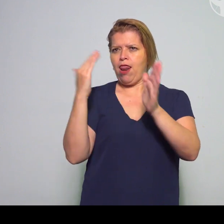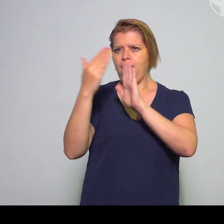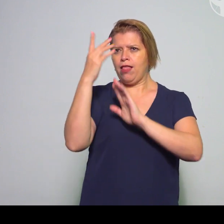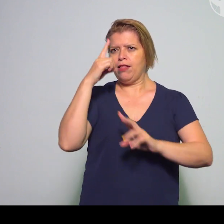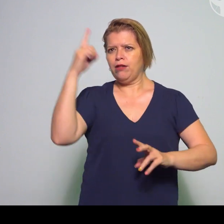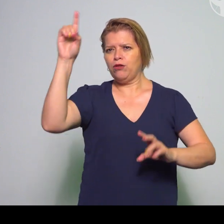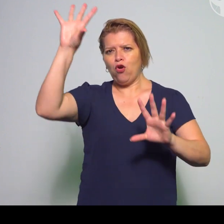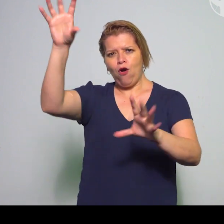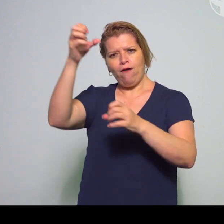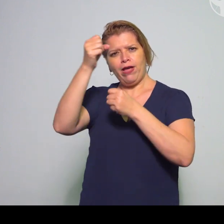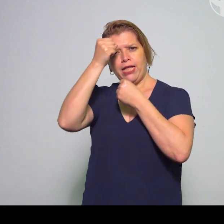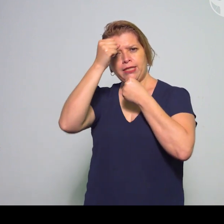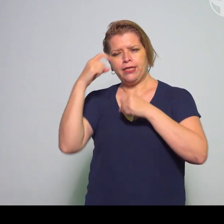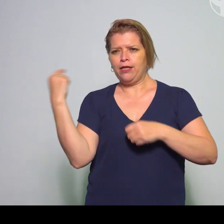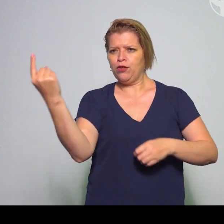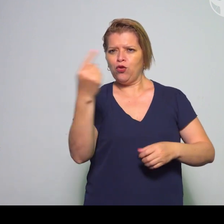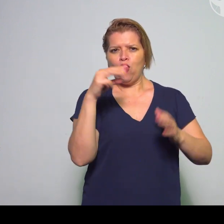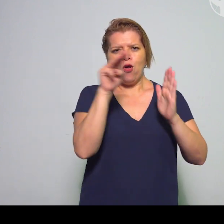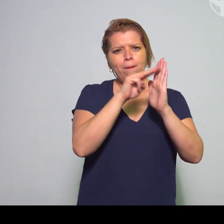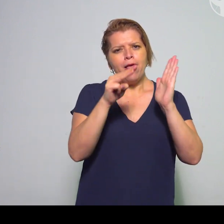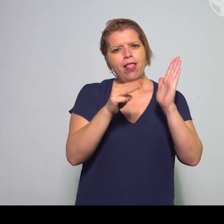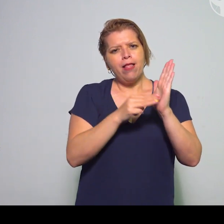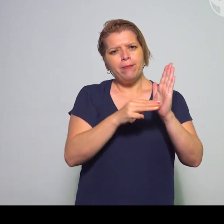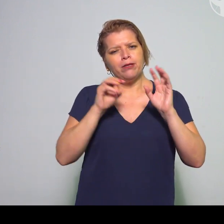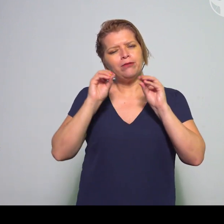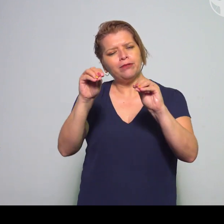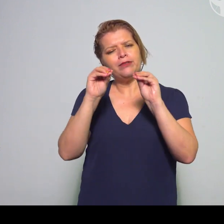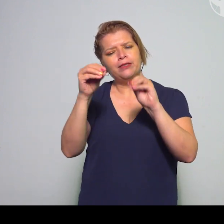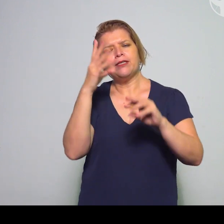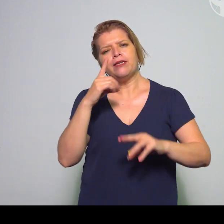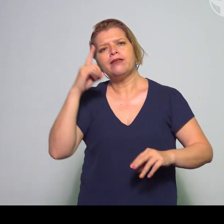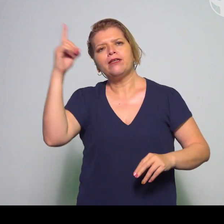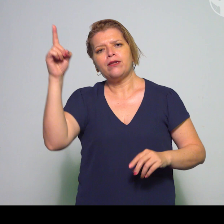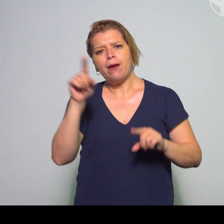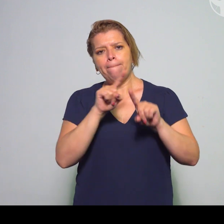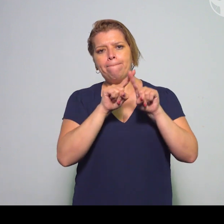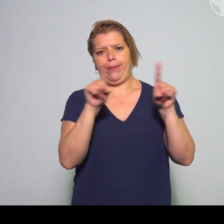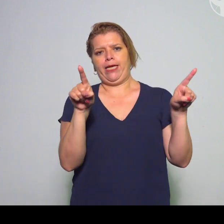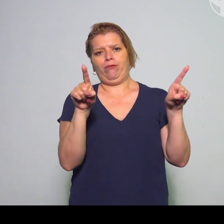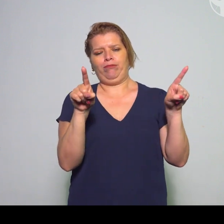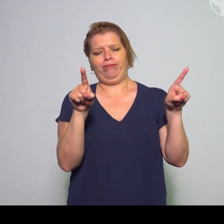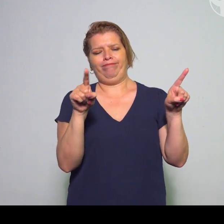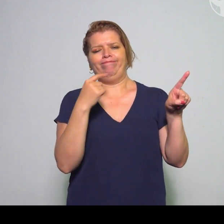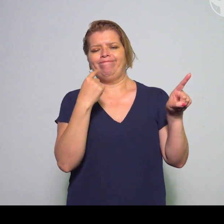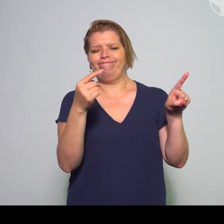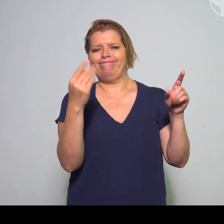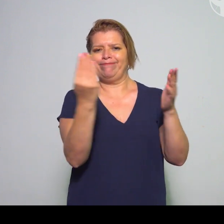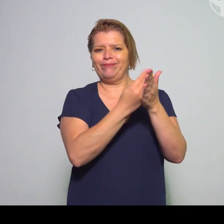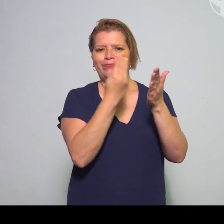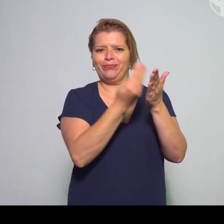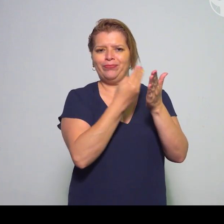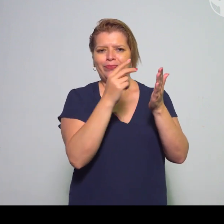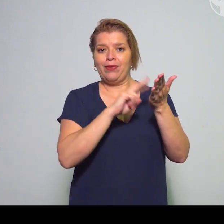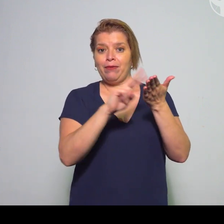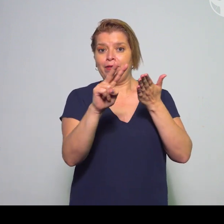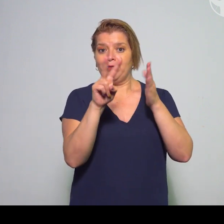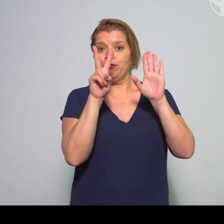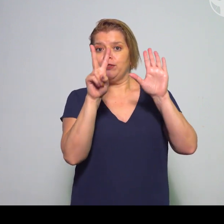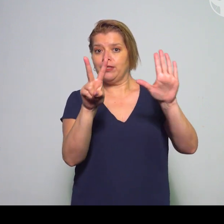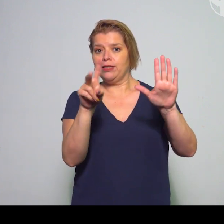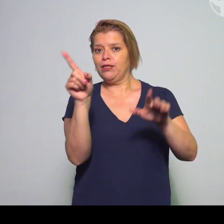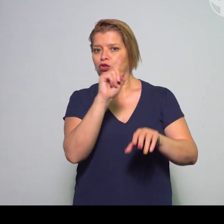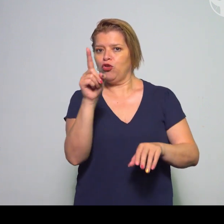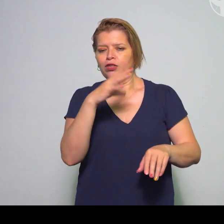Dios. Obedecían todos los mandamientos y preceptos del Señor, pero dice la palabra en el versículo